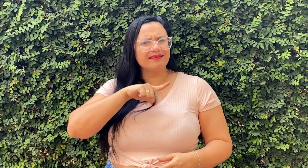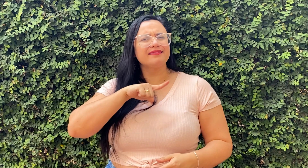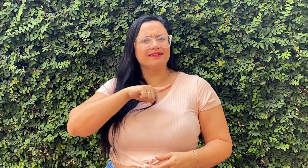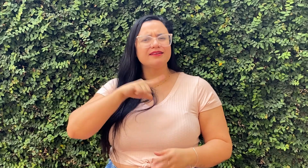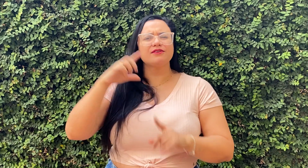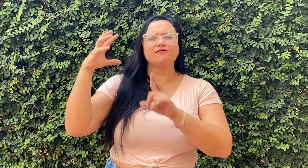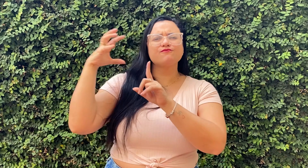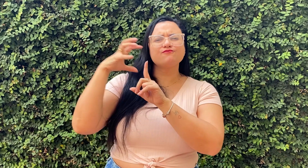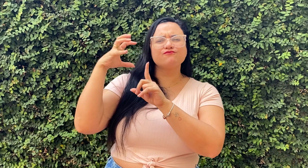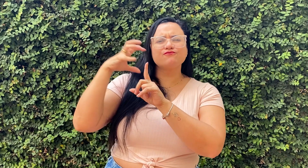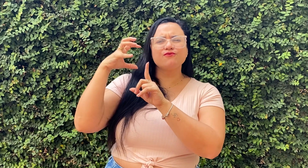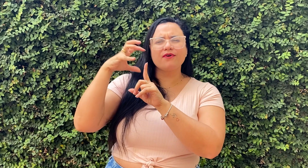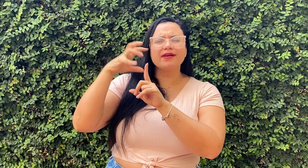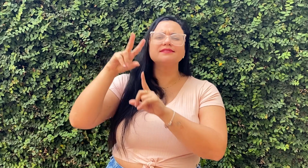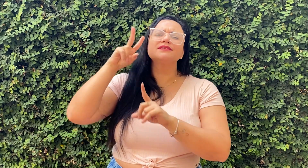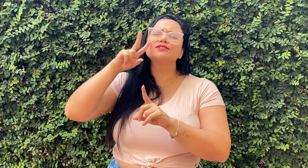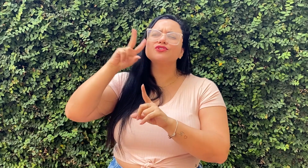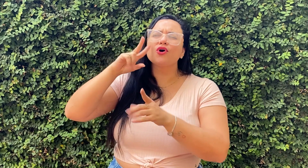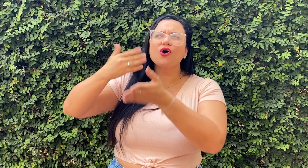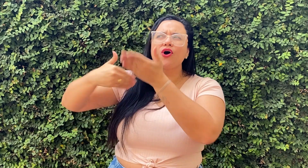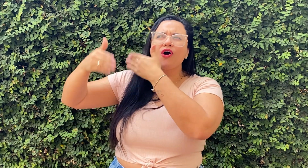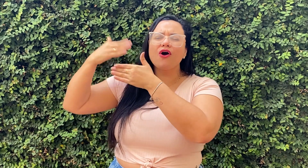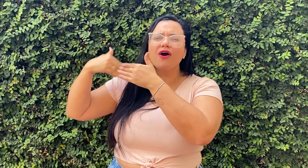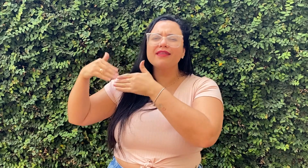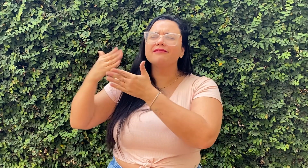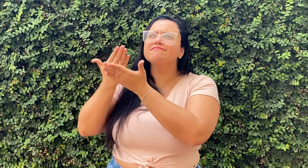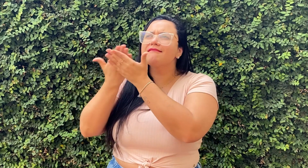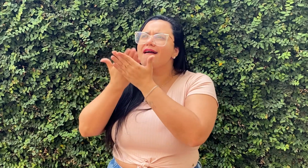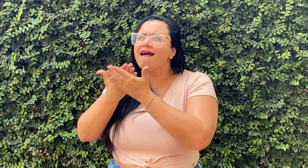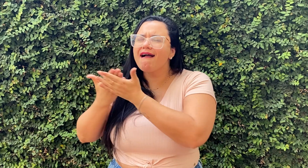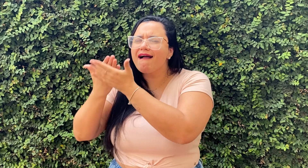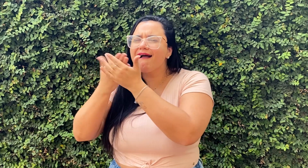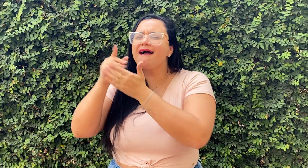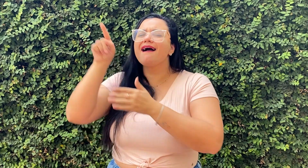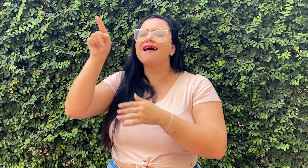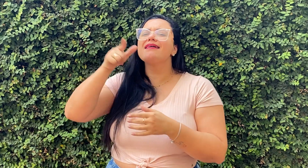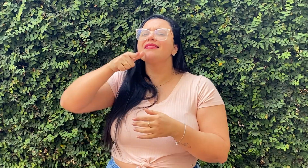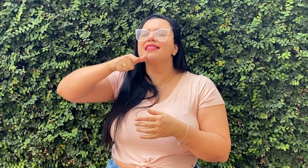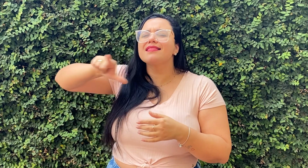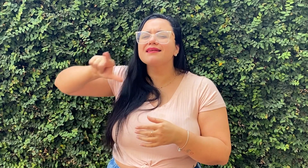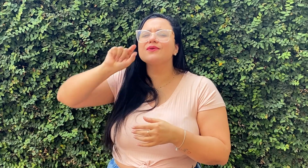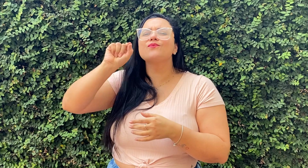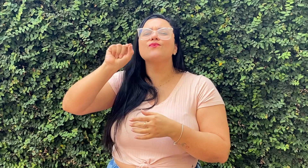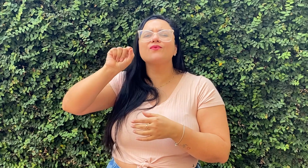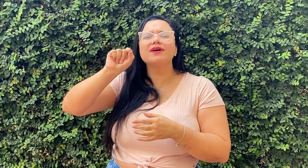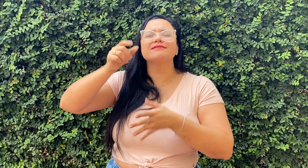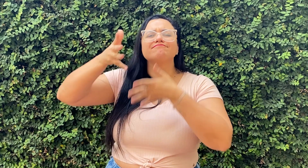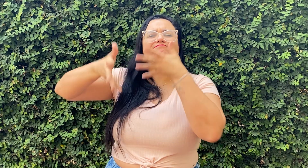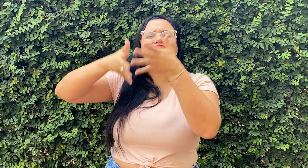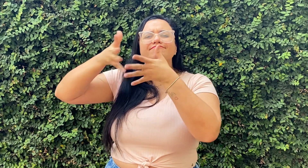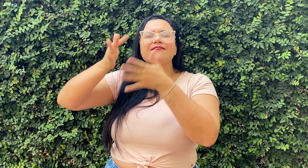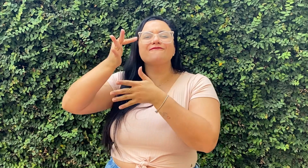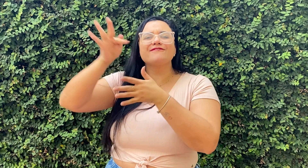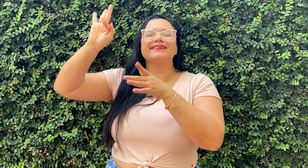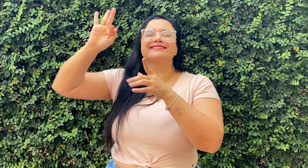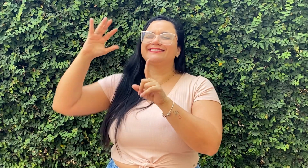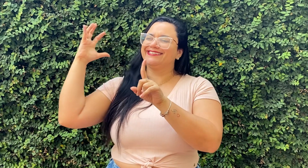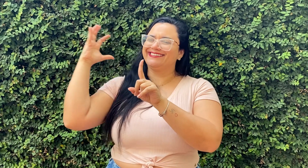A Libras também tem uma influência histórica, de acordo com os estudos, com a língua francesa